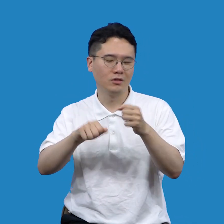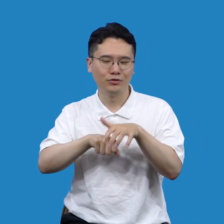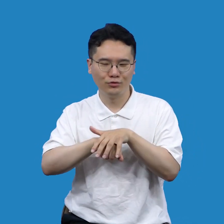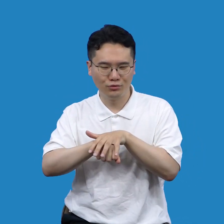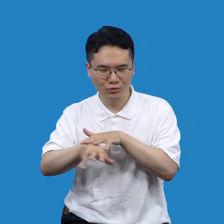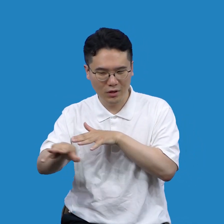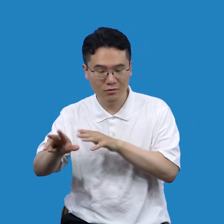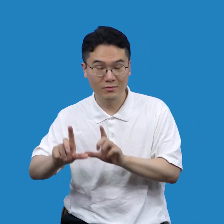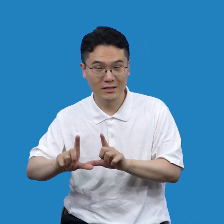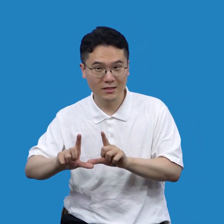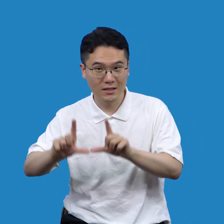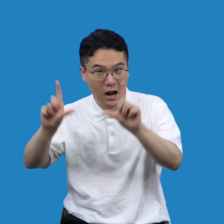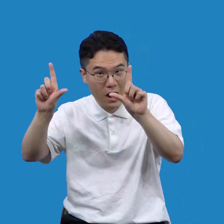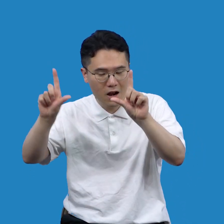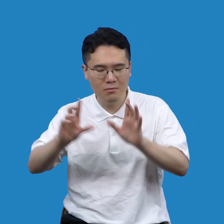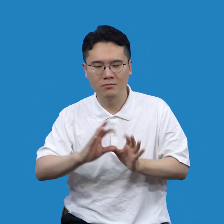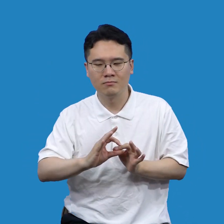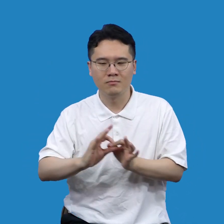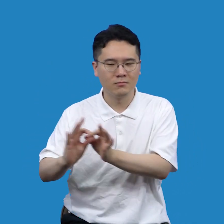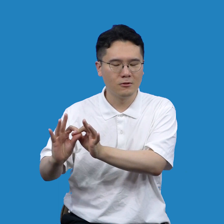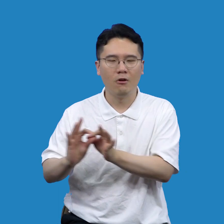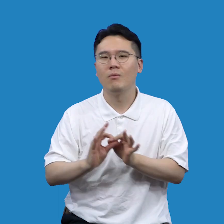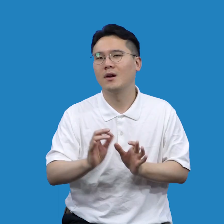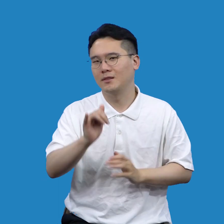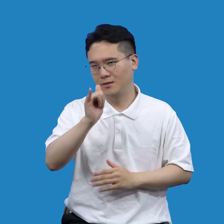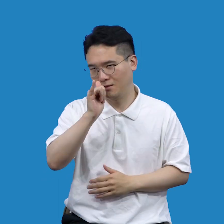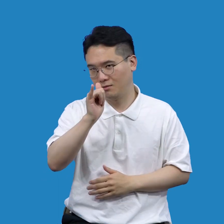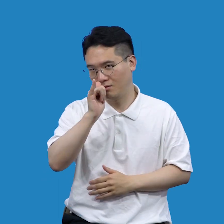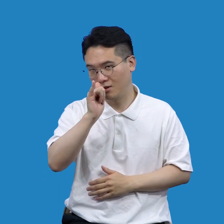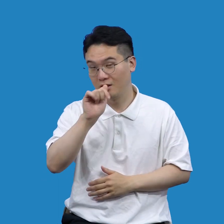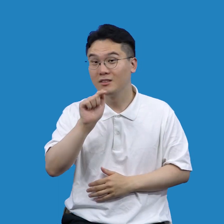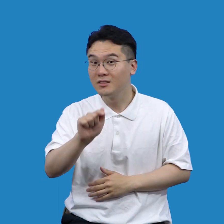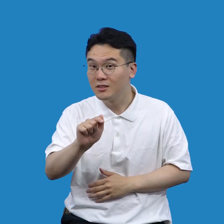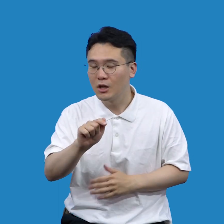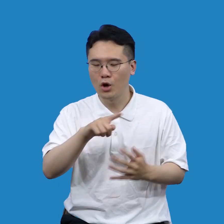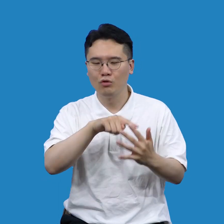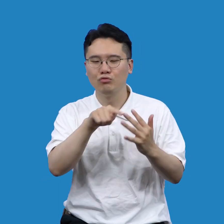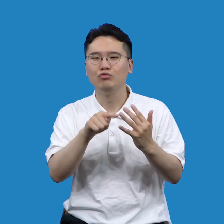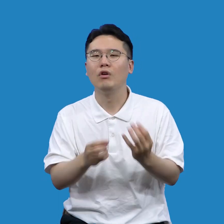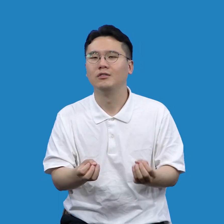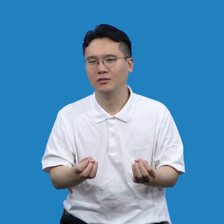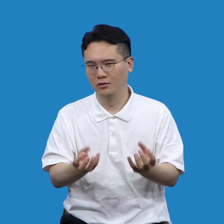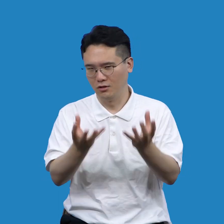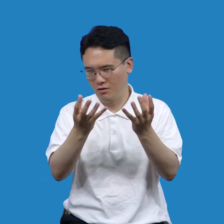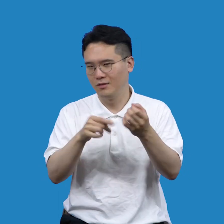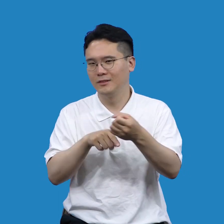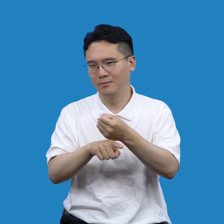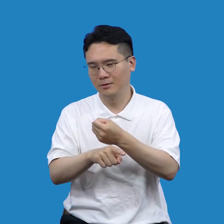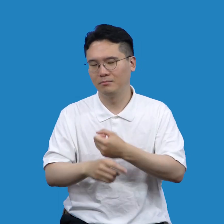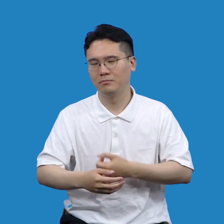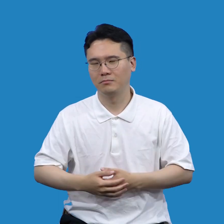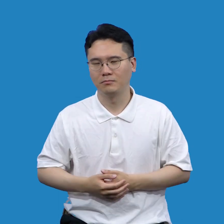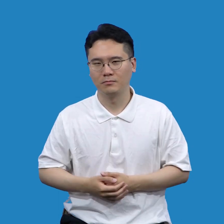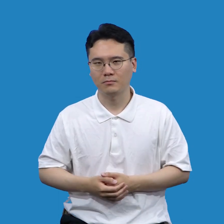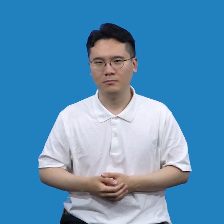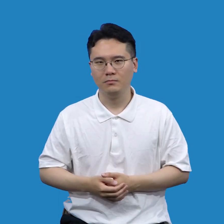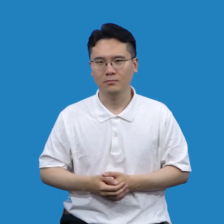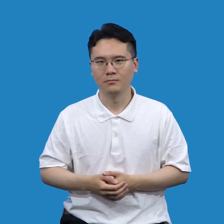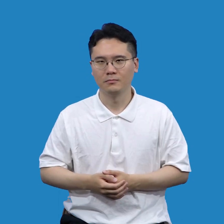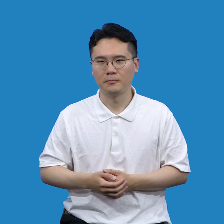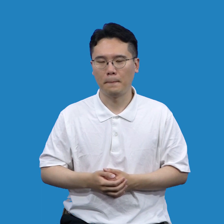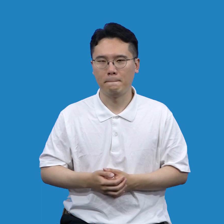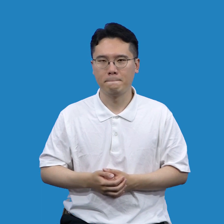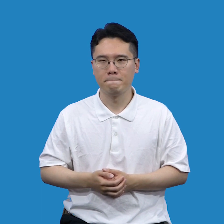출애굽한 날과 연관되어 있는 것, 그게 바로 유월절이죠. 자, 하나님이